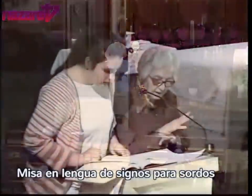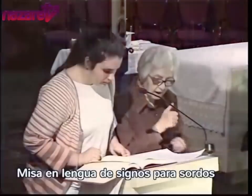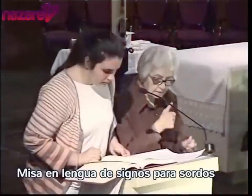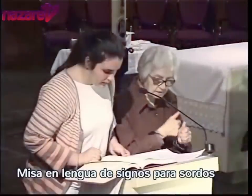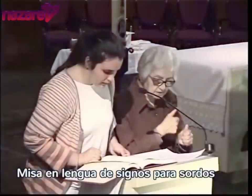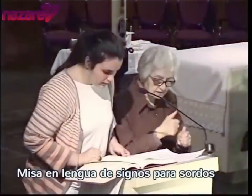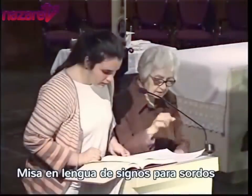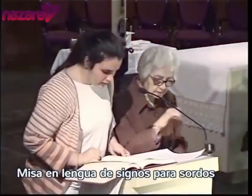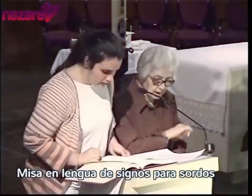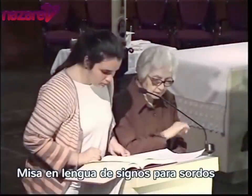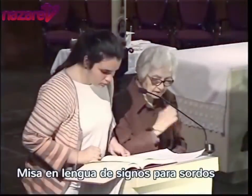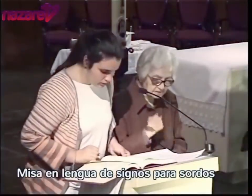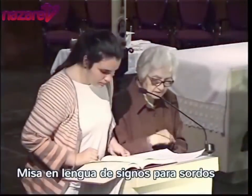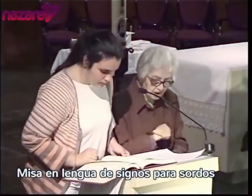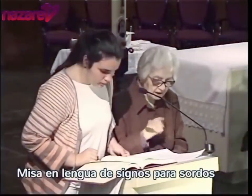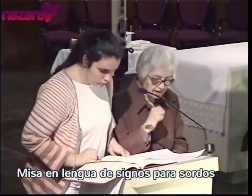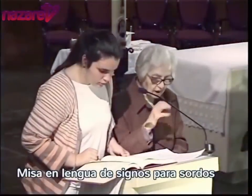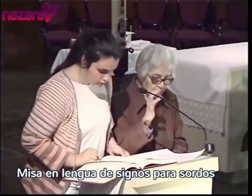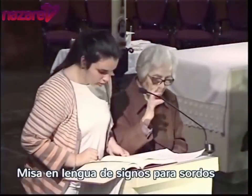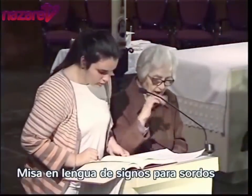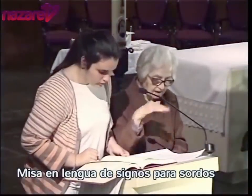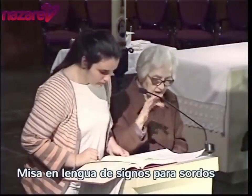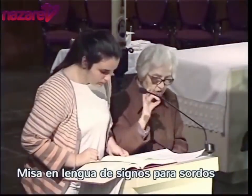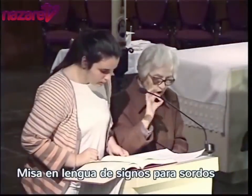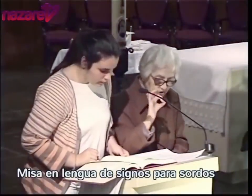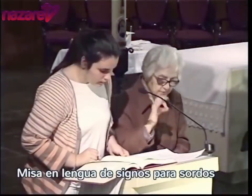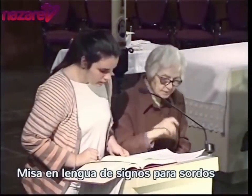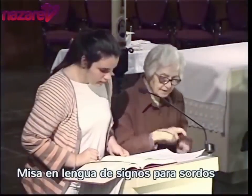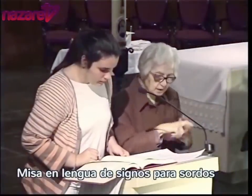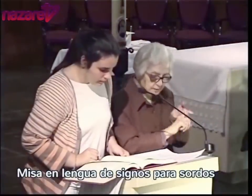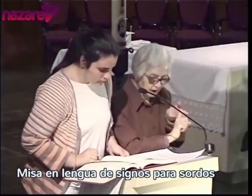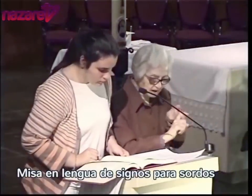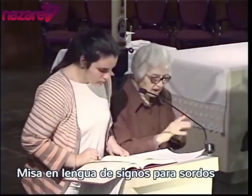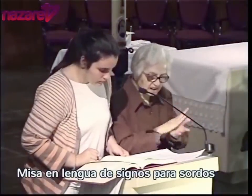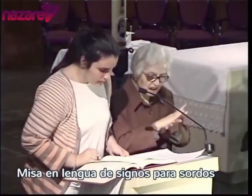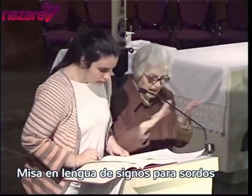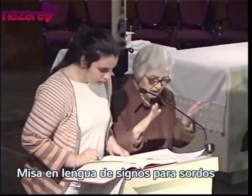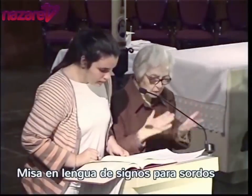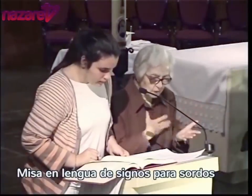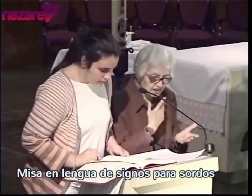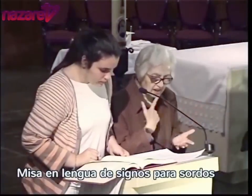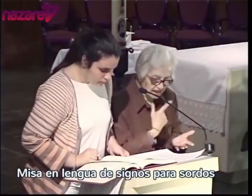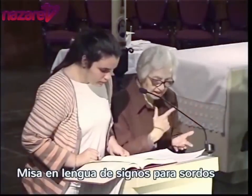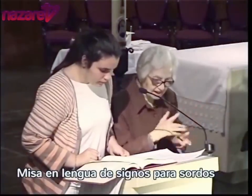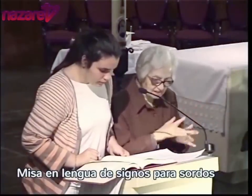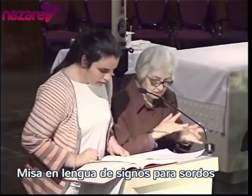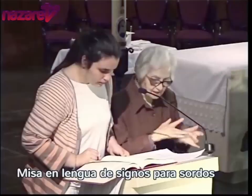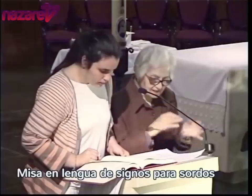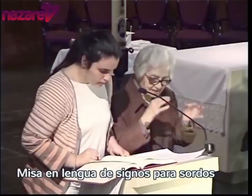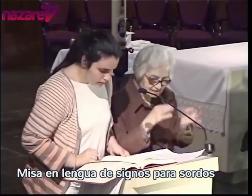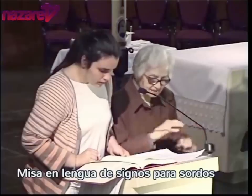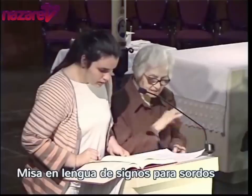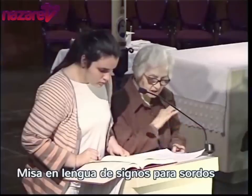Lectura de la primera carta del apóstol San Pablo a los Corintios. Hermanos, nadie puede